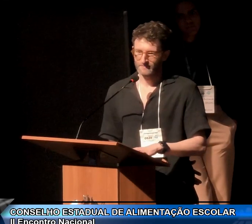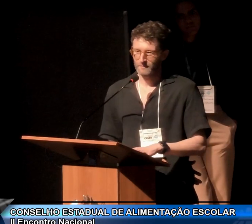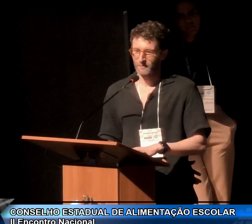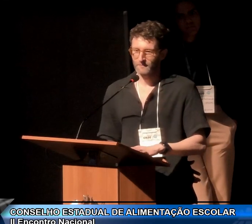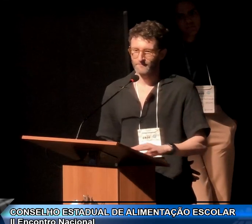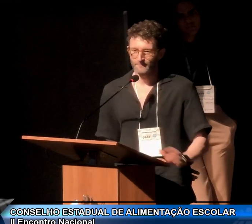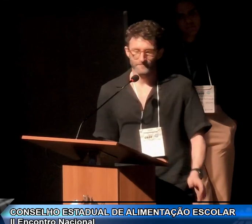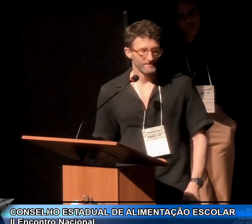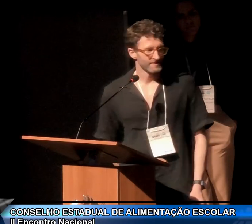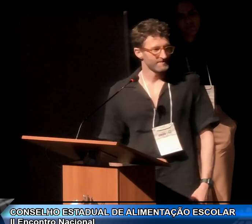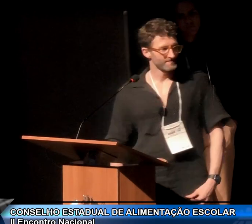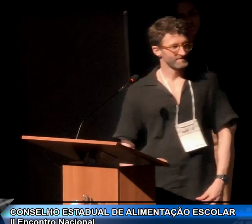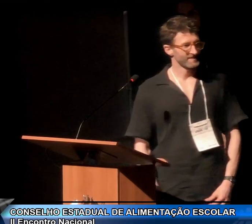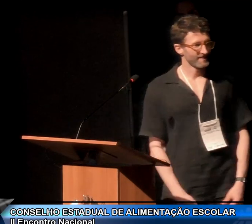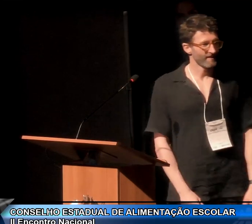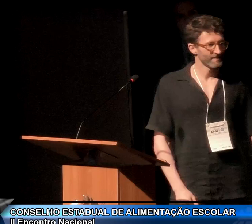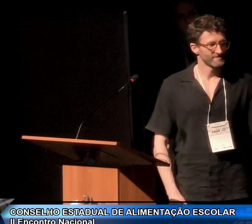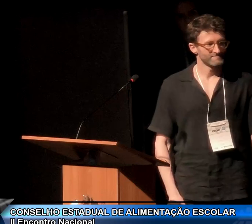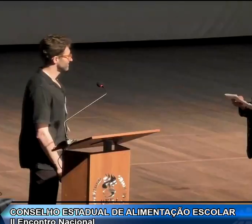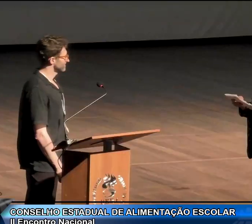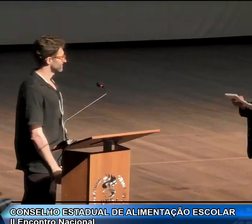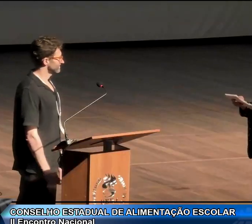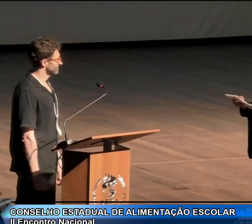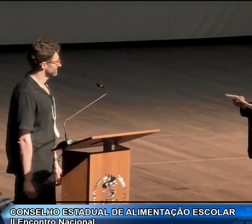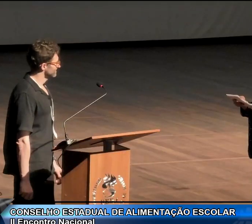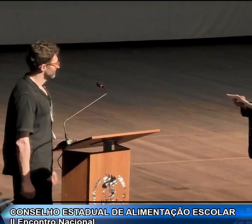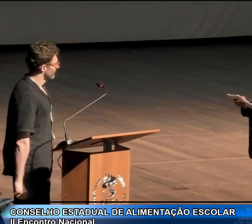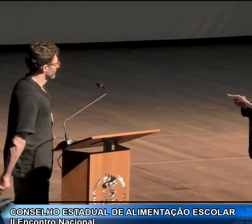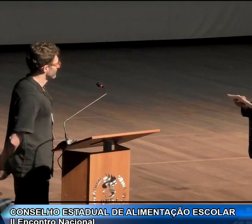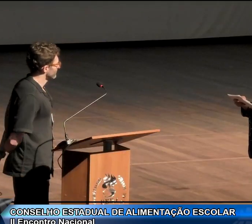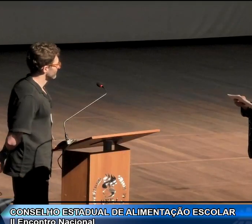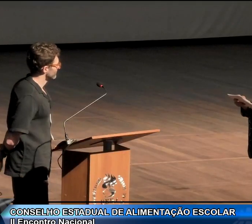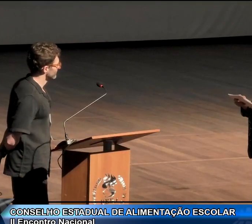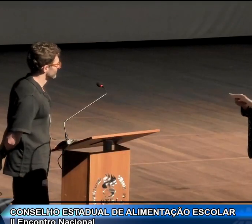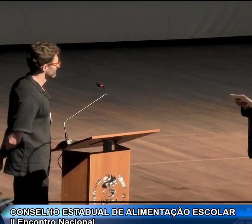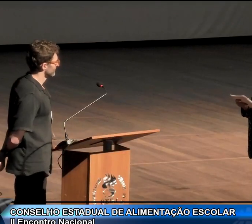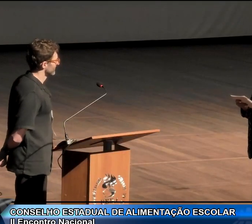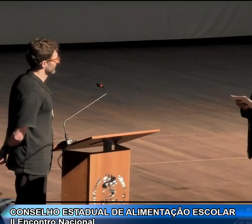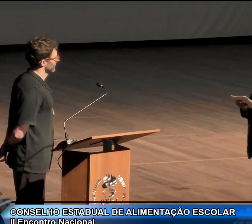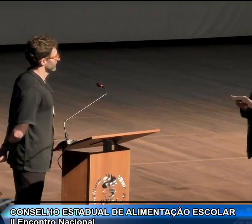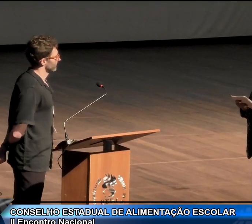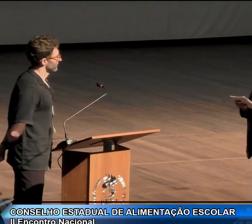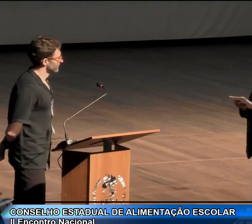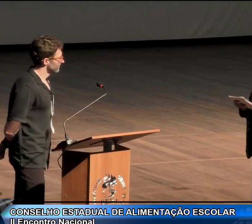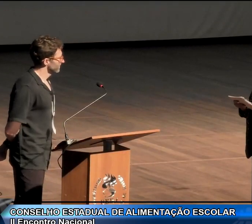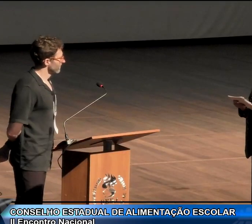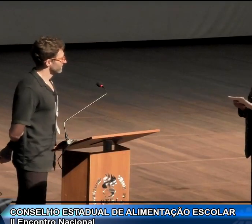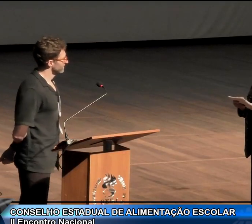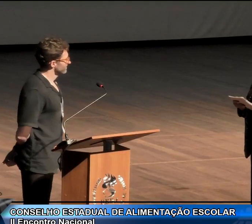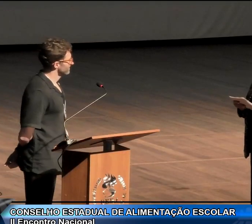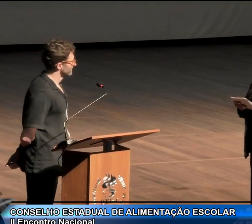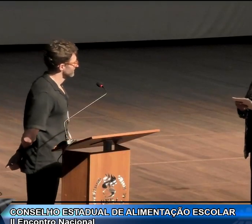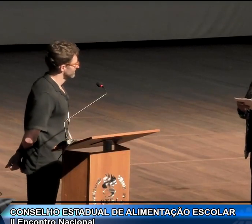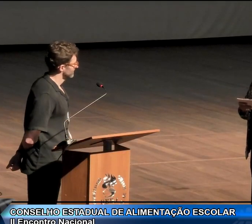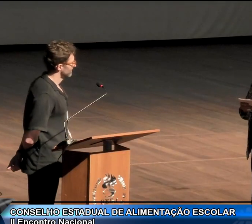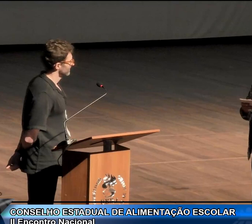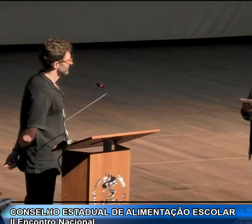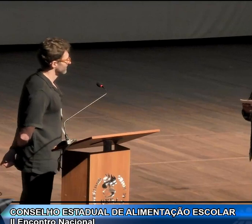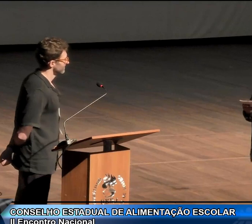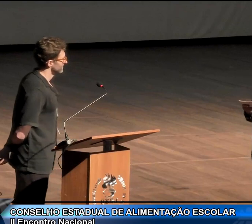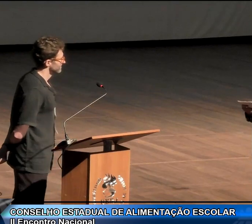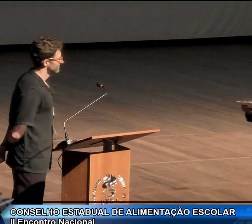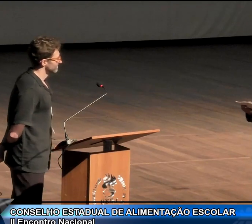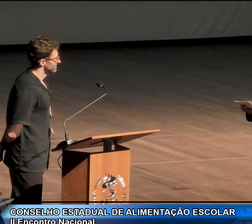de cumprir tá bom É se uma criança que tem faz de fórmula infantil de uma marca